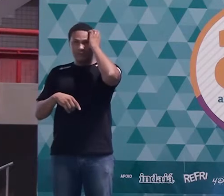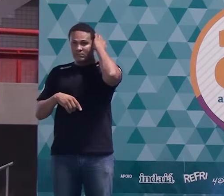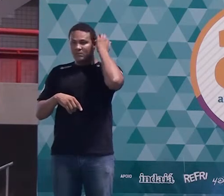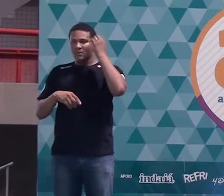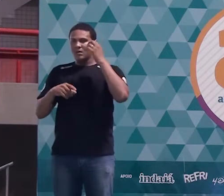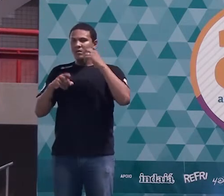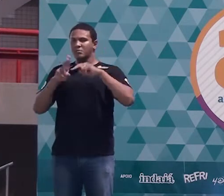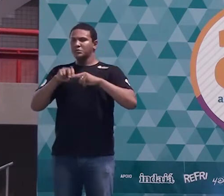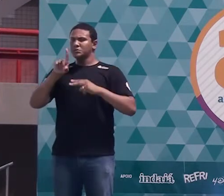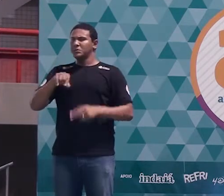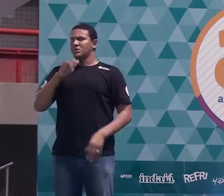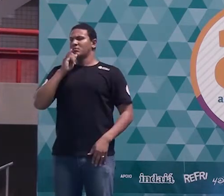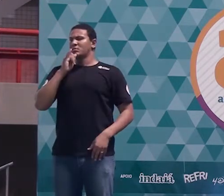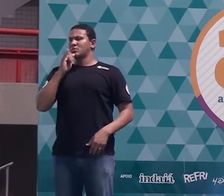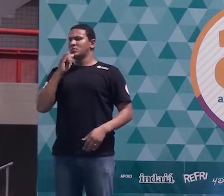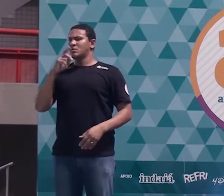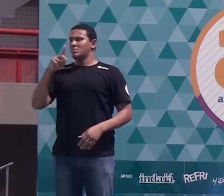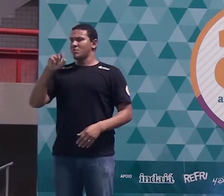polissemia?